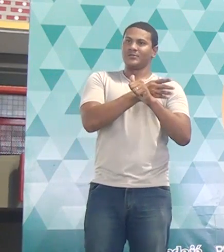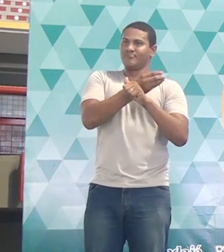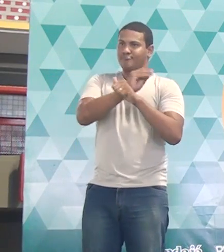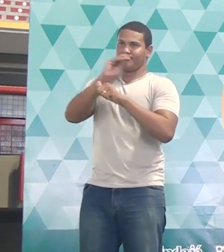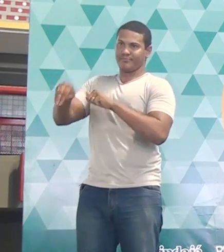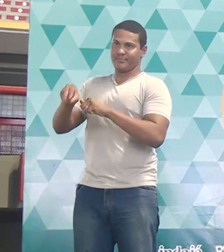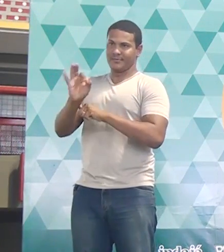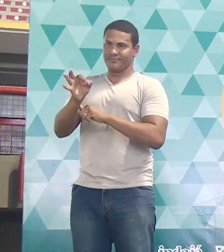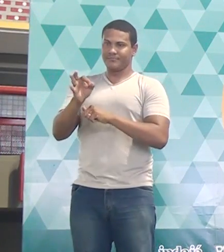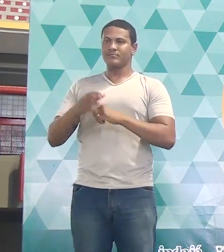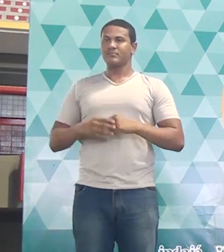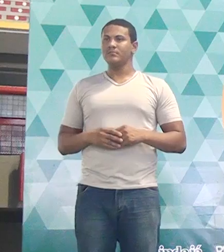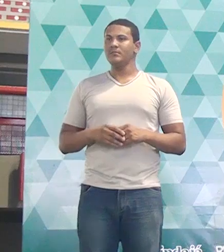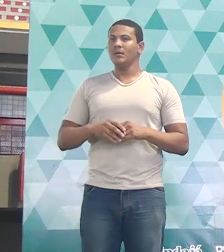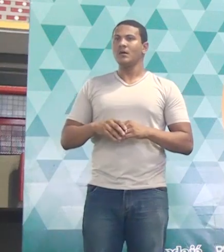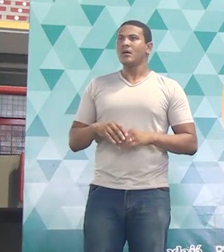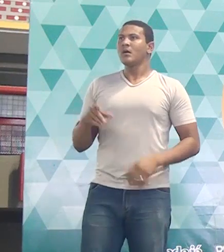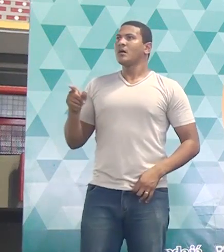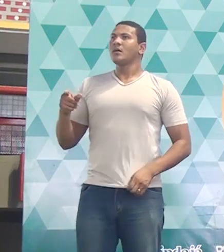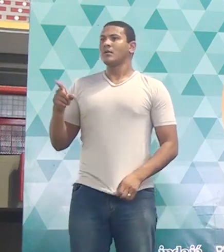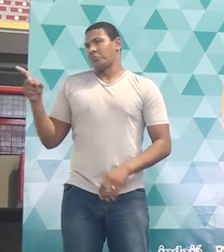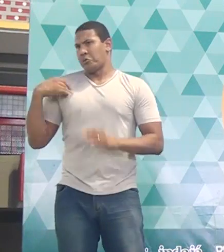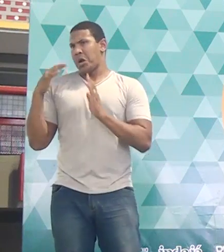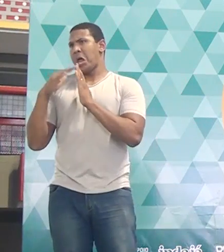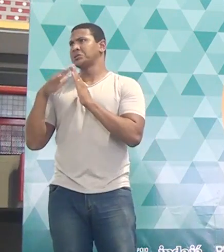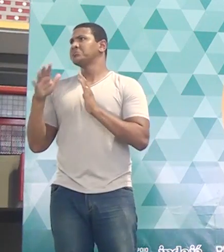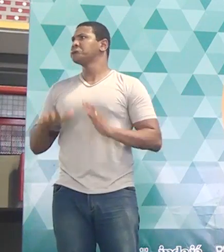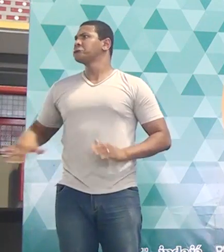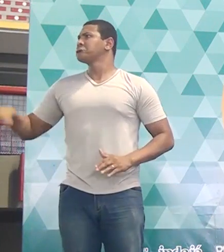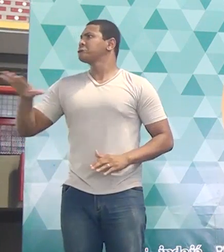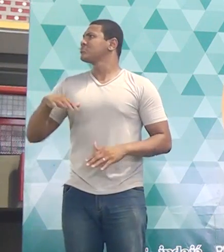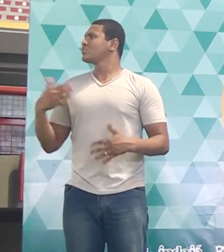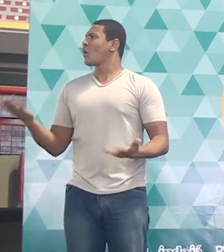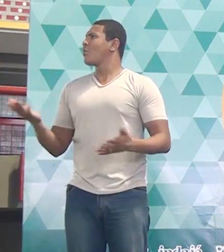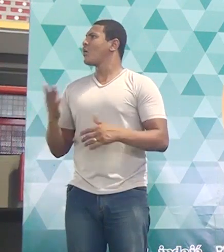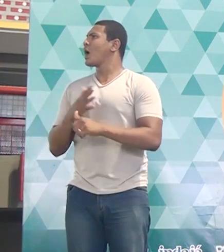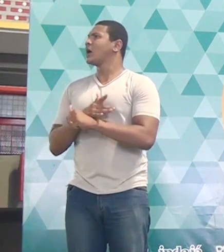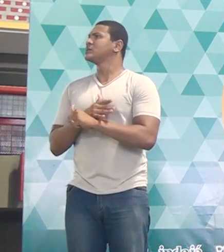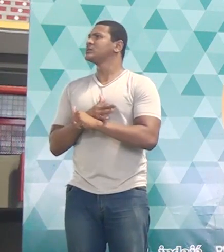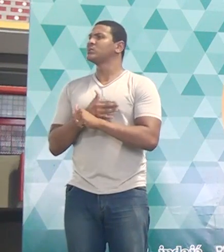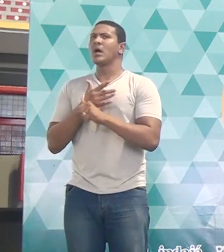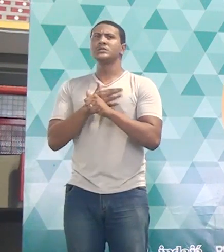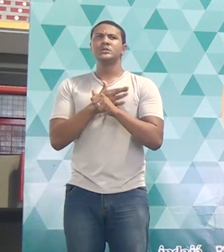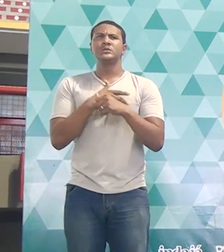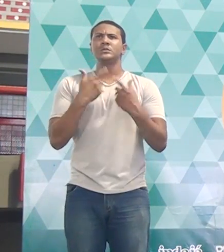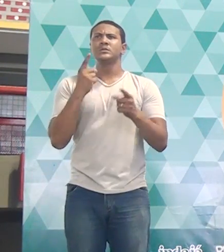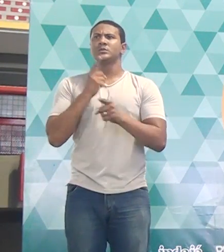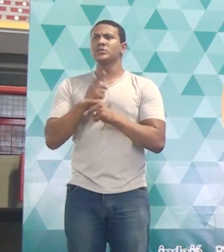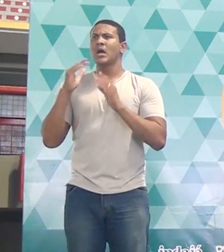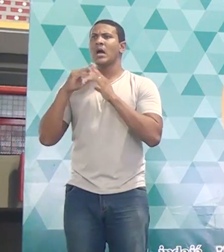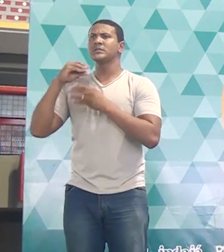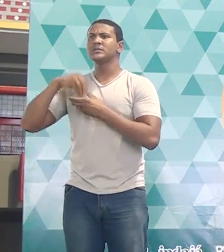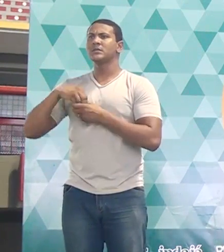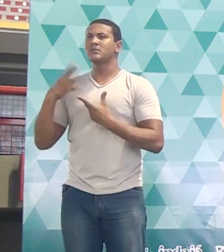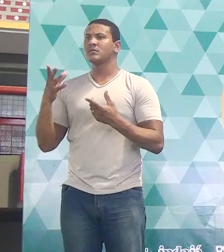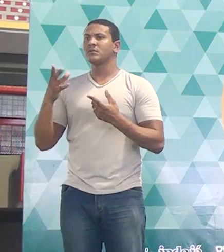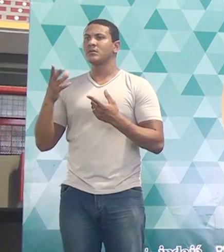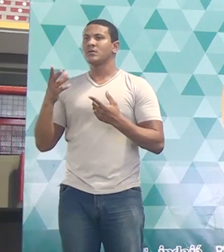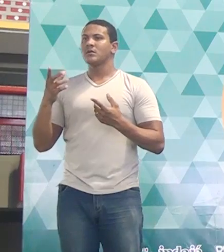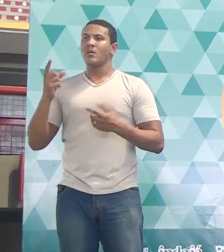que é que eu tenho aqui ao meu redor? Estou falando em casa, né? Que é ácido para eu aplicar sobre isso aqui? Suco de